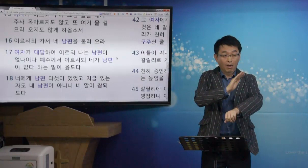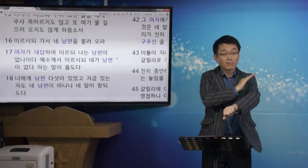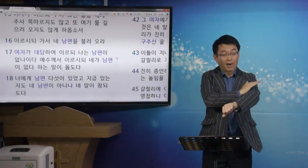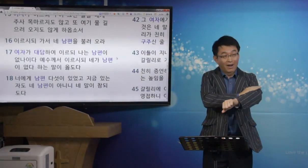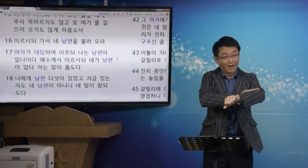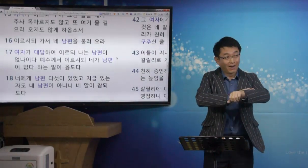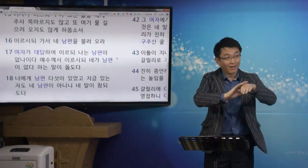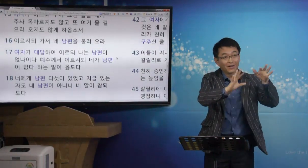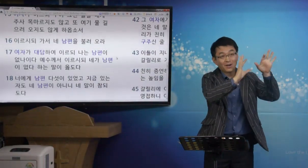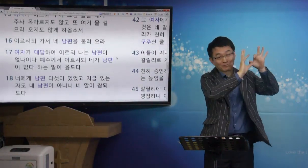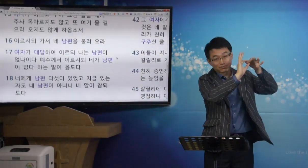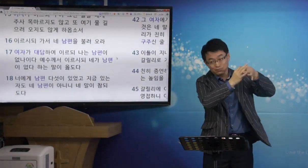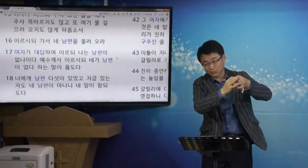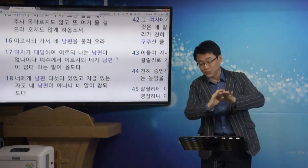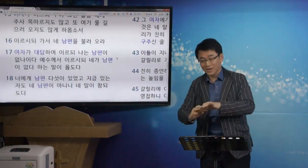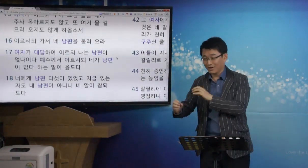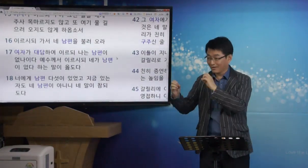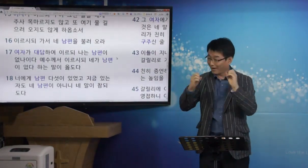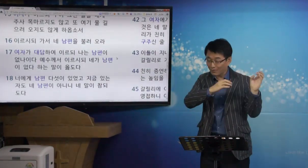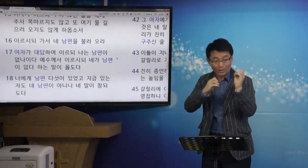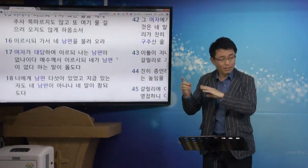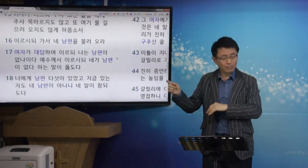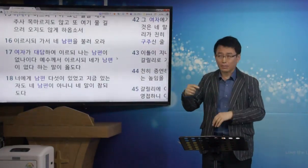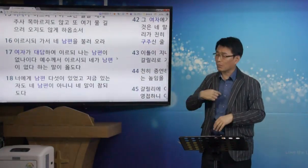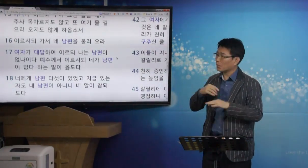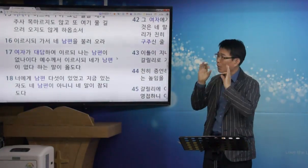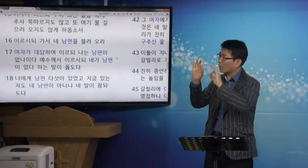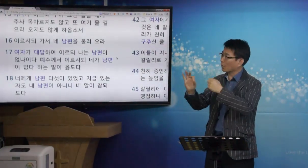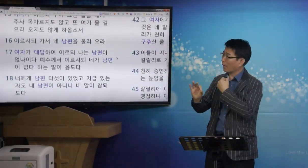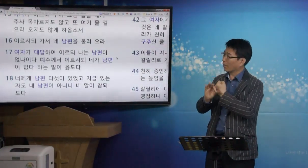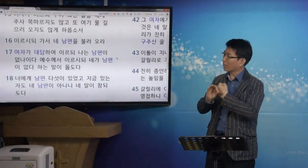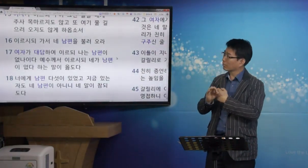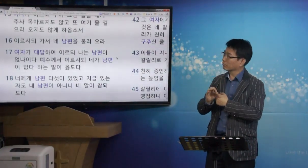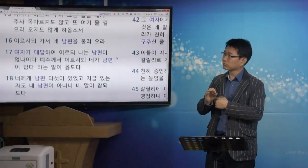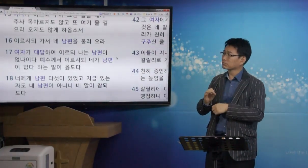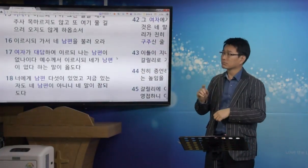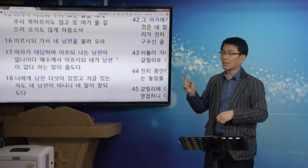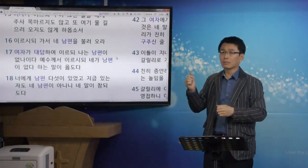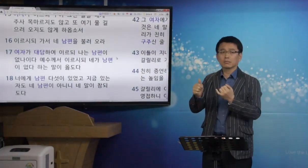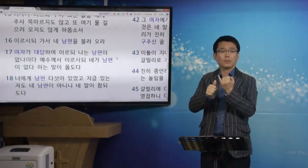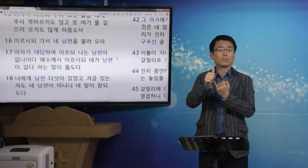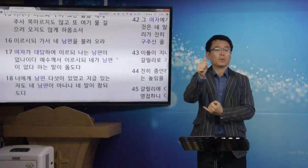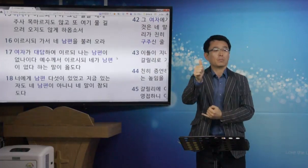되는데 지금 동문서답에 잘 대화가 이루어지는 것을 보면